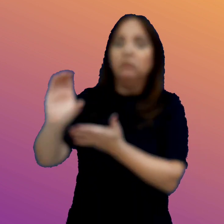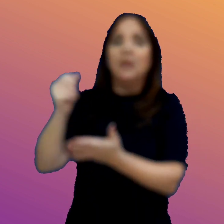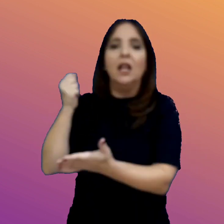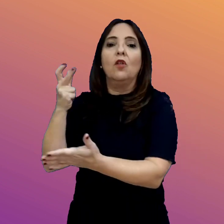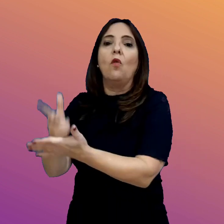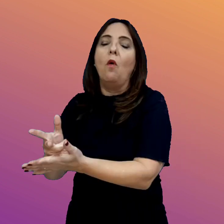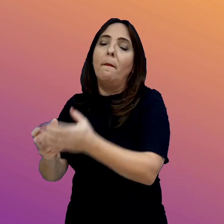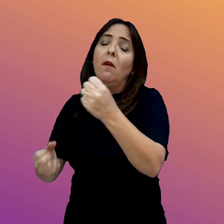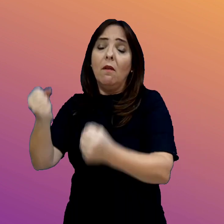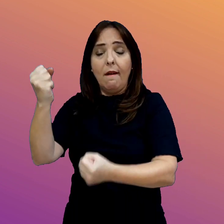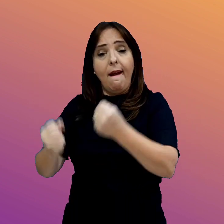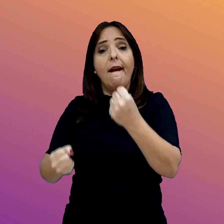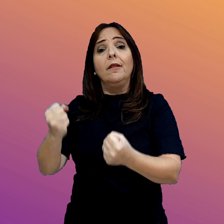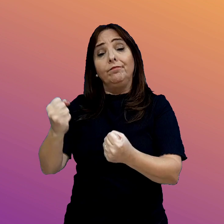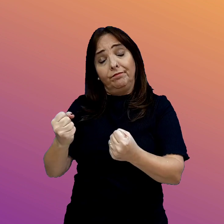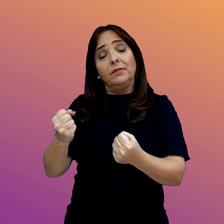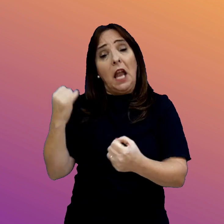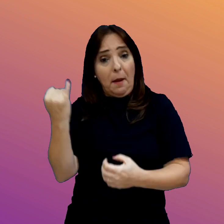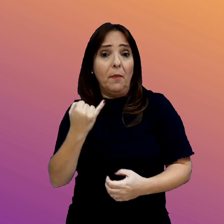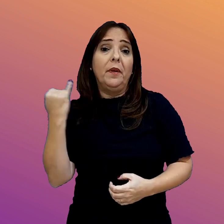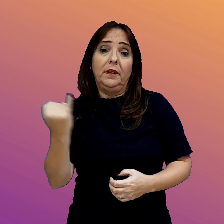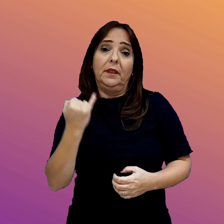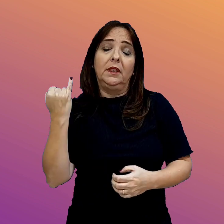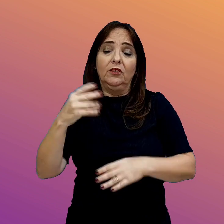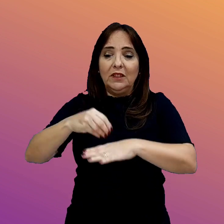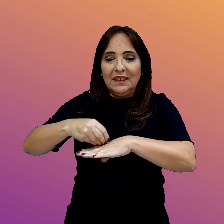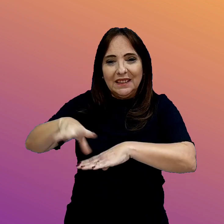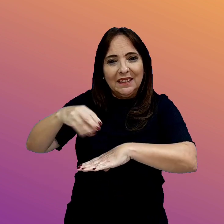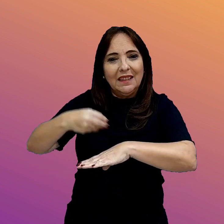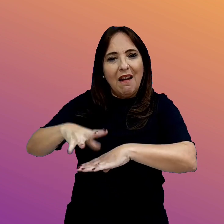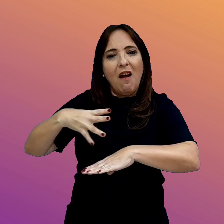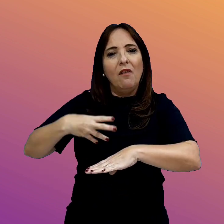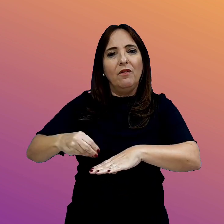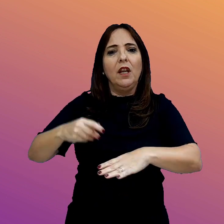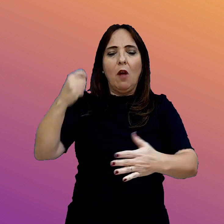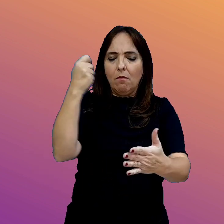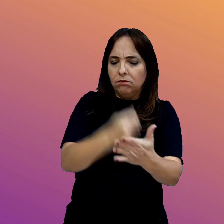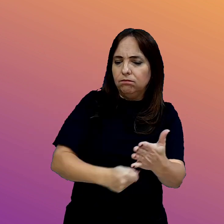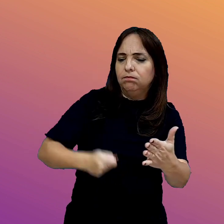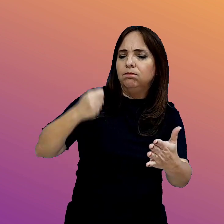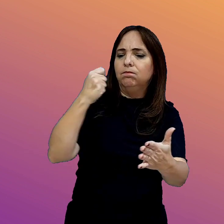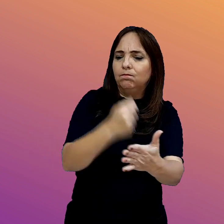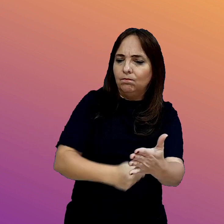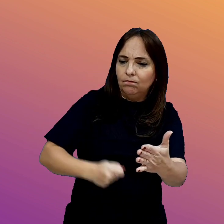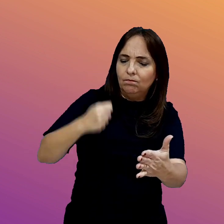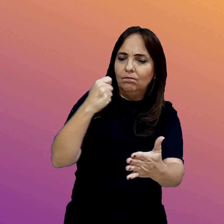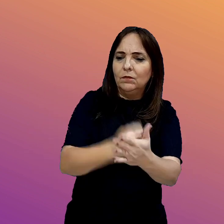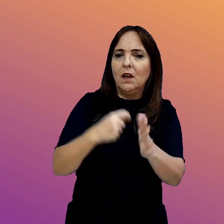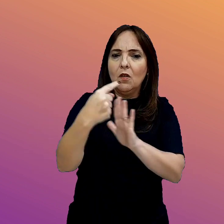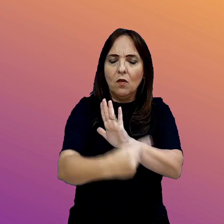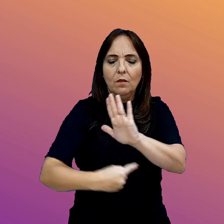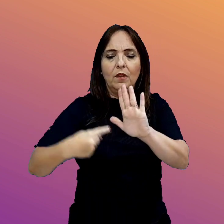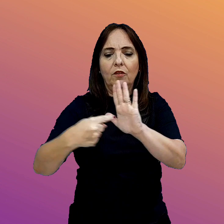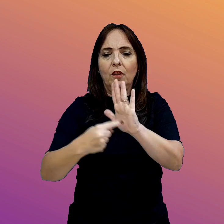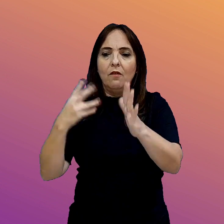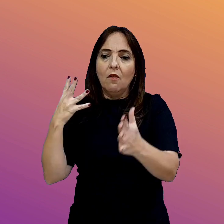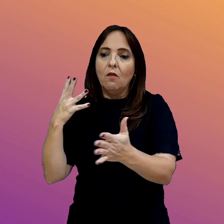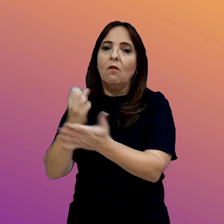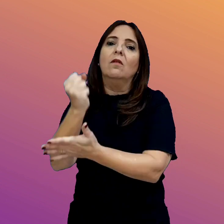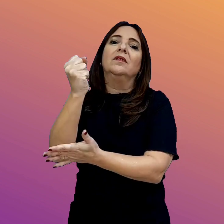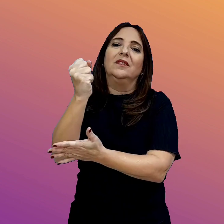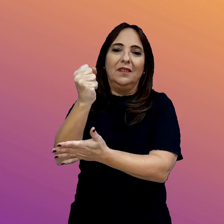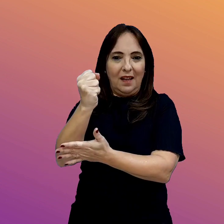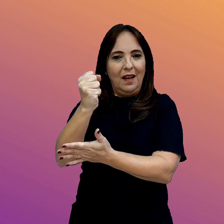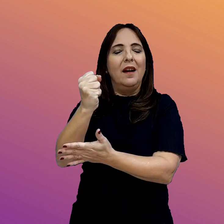gente ensinar o filho a lutar para conquistar. Isso, e vai dar muito mais valor. Sim. Vai dar muito mais valor quando você percebe que um